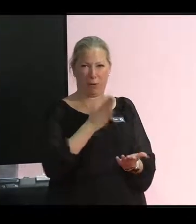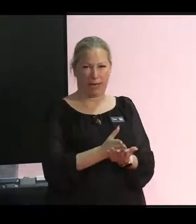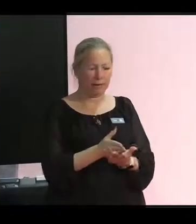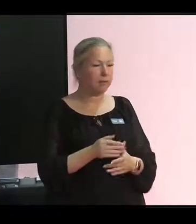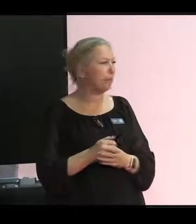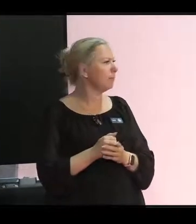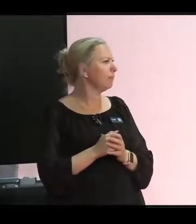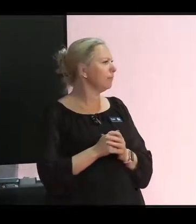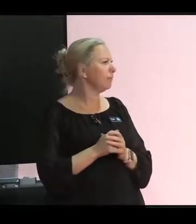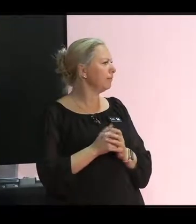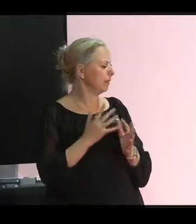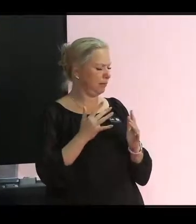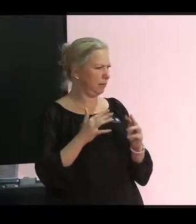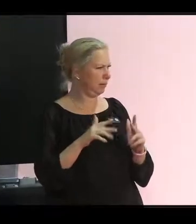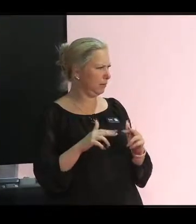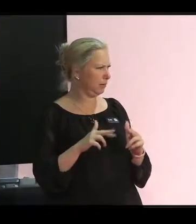så liksom.